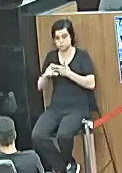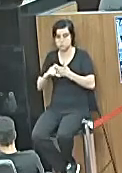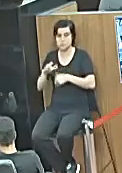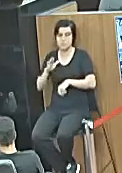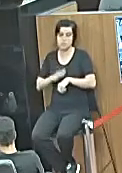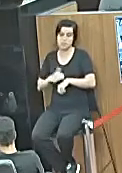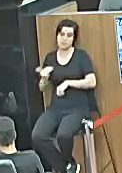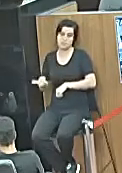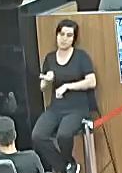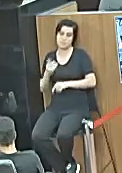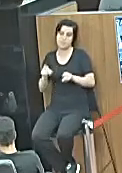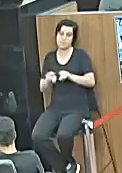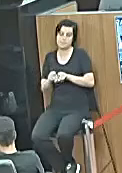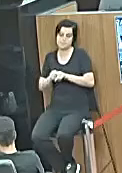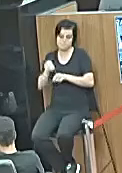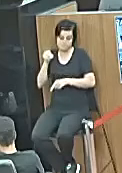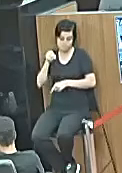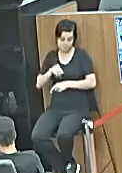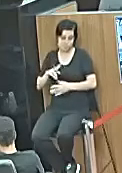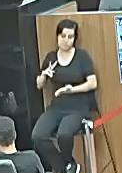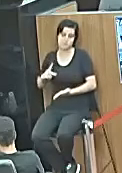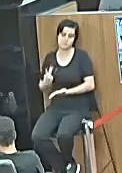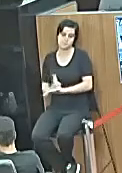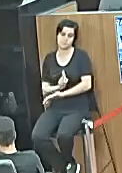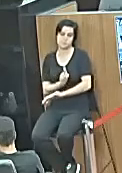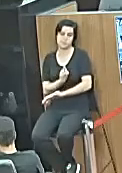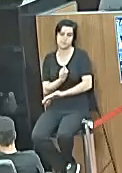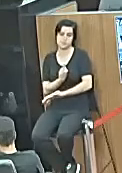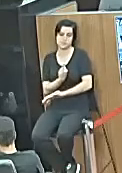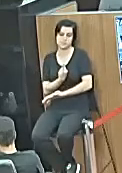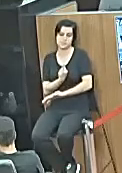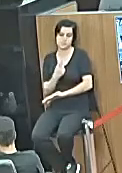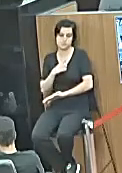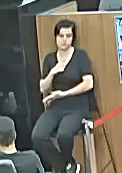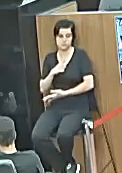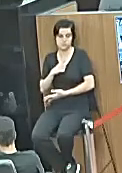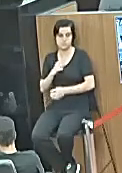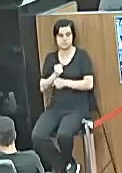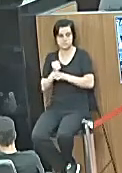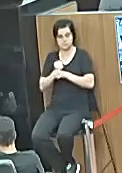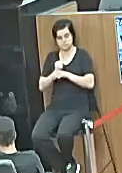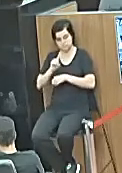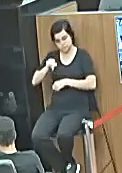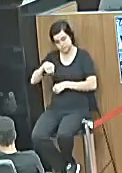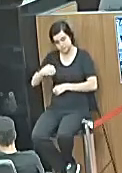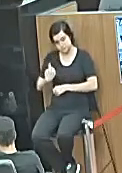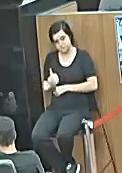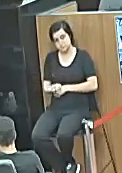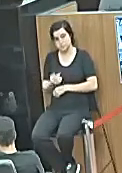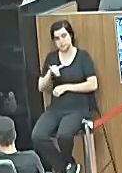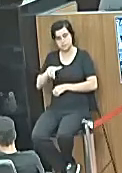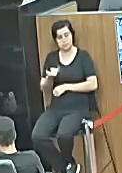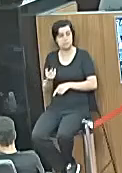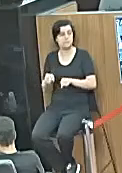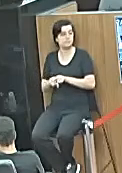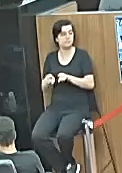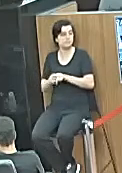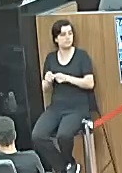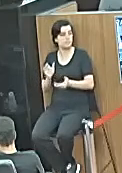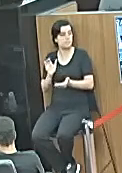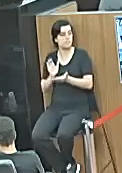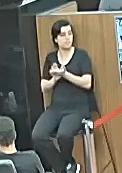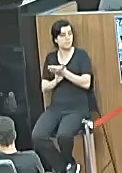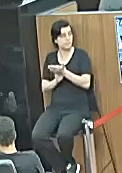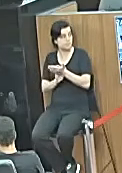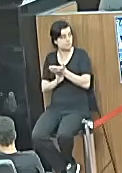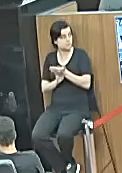muito importante isso realmente mantenha-se para os próximos anos é e aí aproveito até pra pagar pra